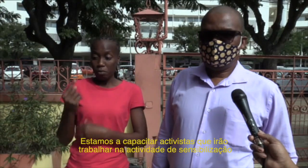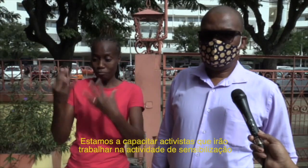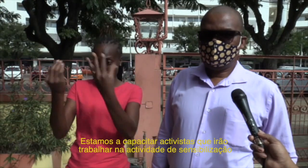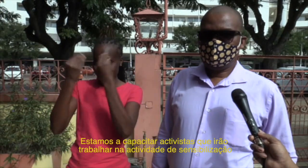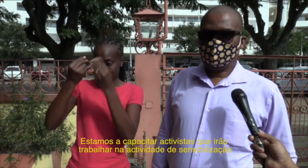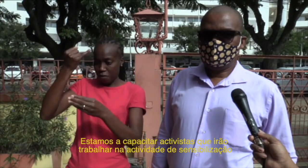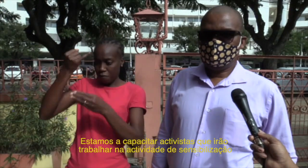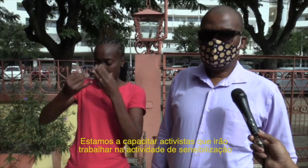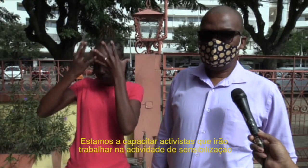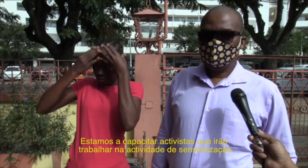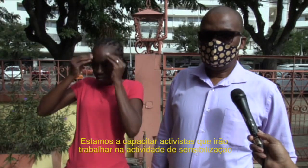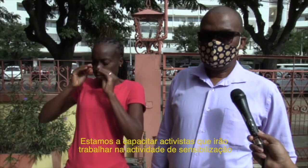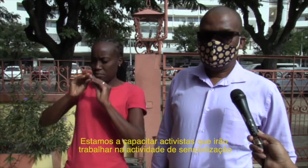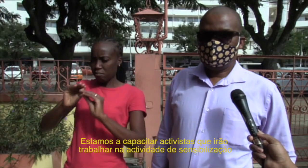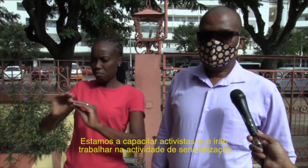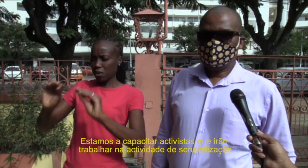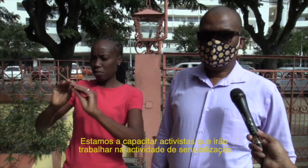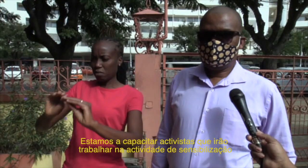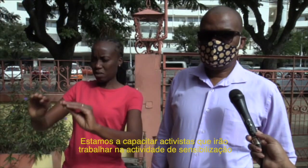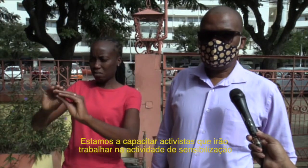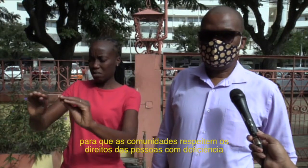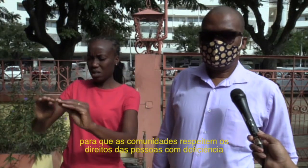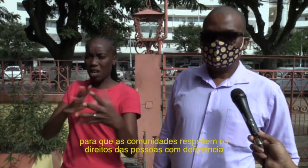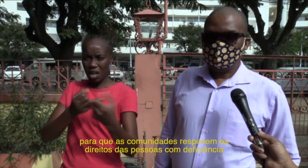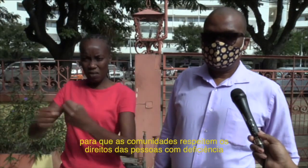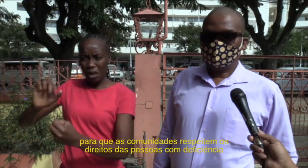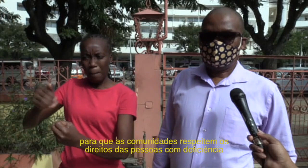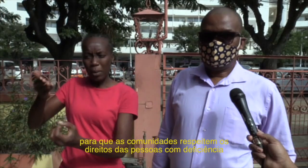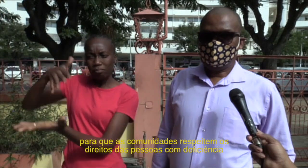atividade de sensibilização